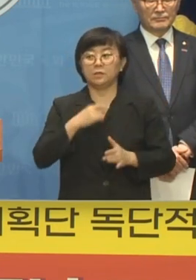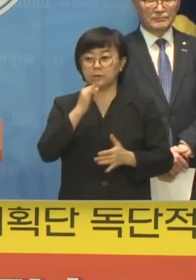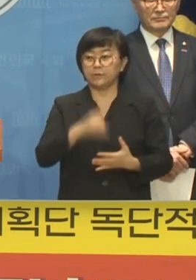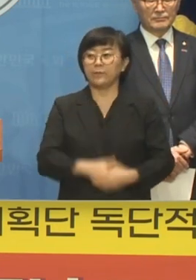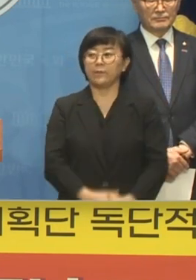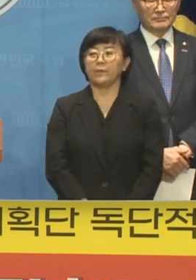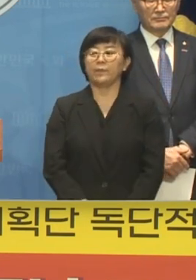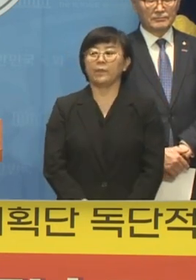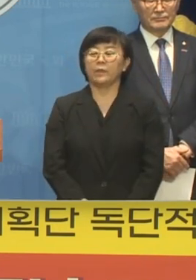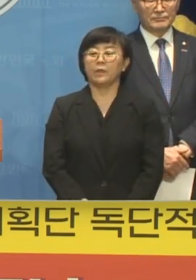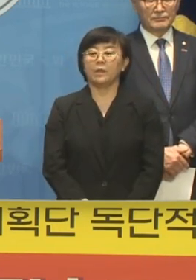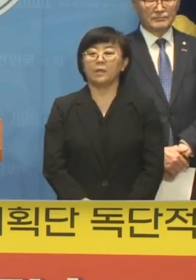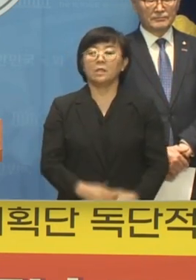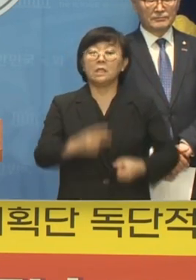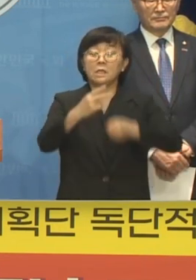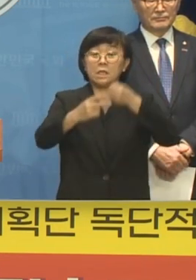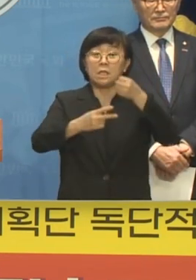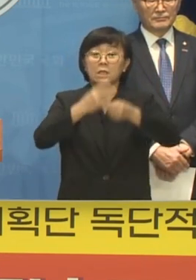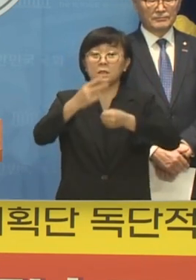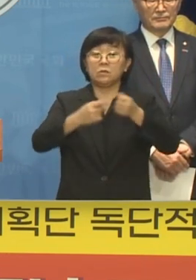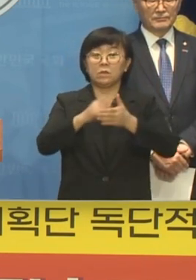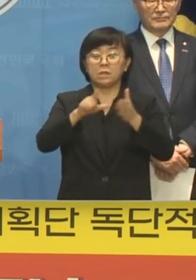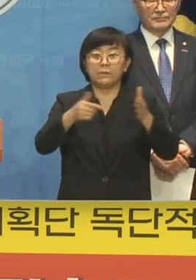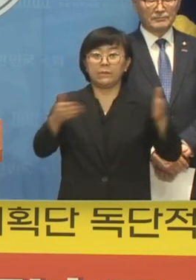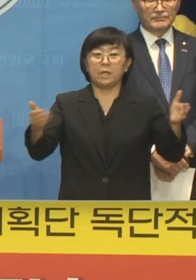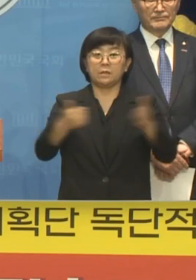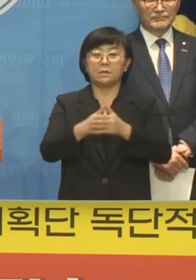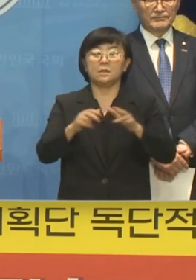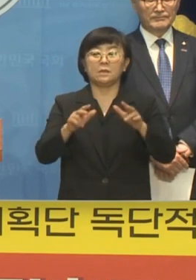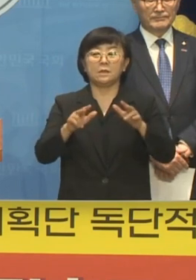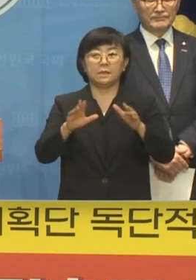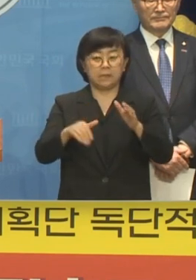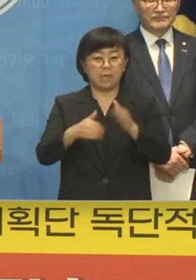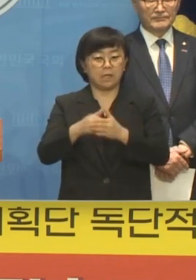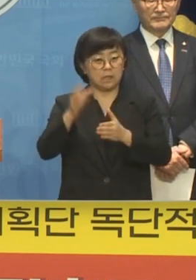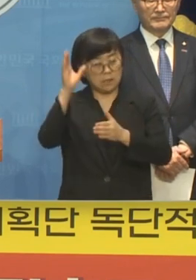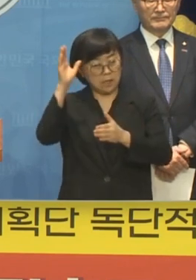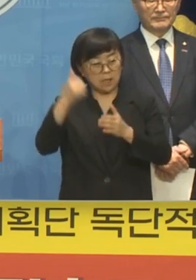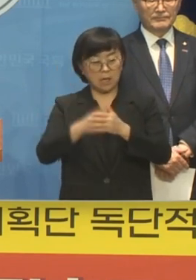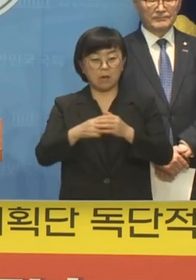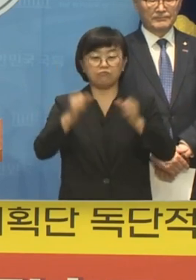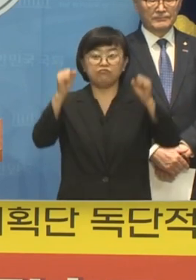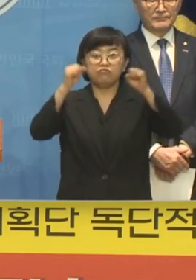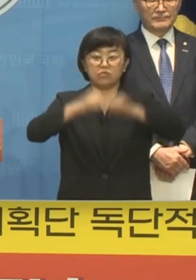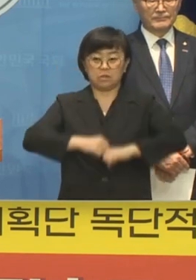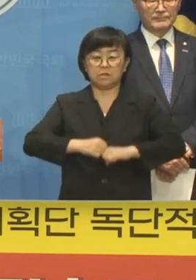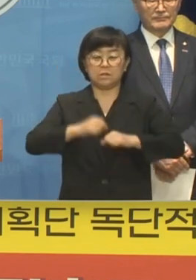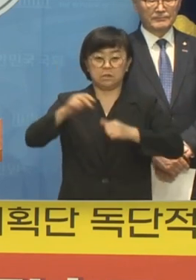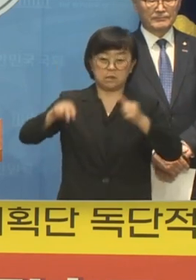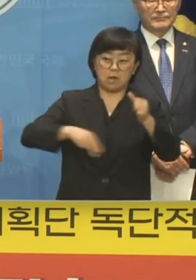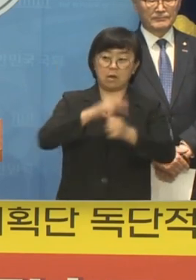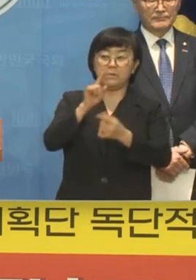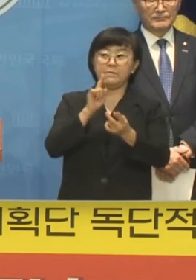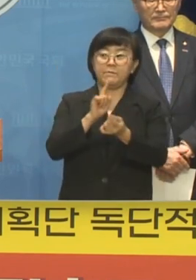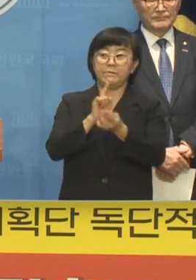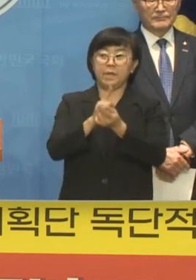있습니다. 2년여가 지난 지금 당시의 기대가 산산이 무너지는 현실을 마주하고